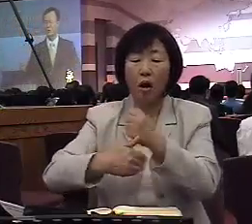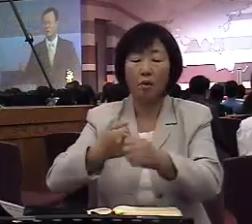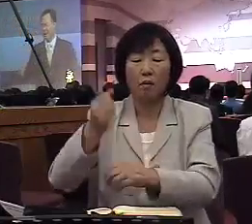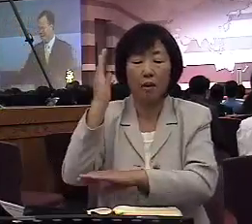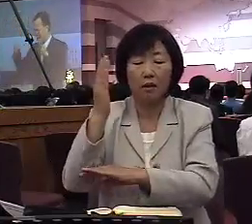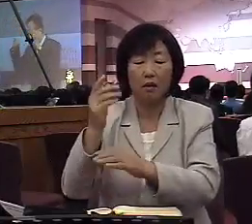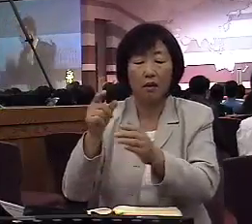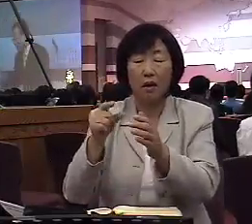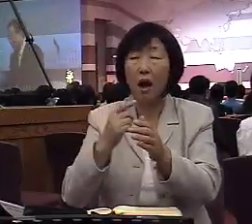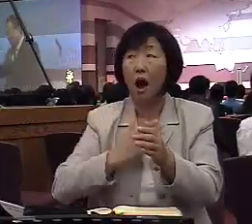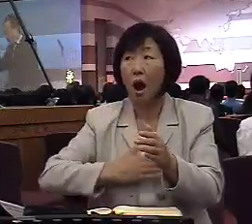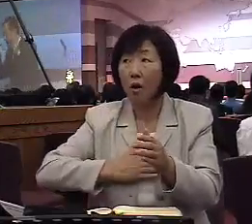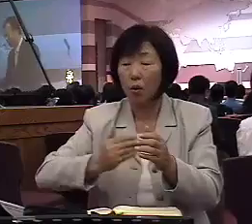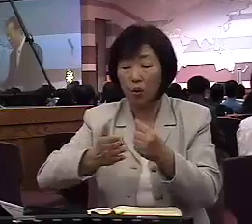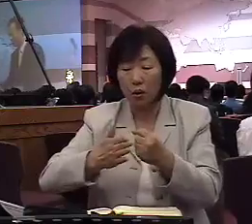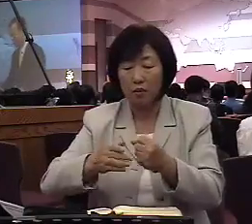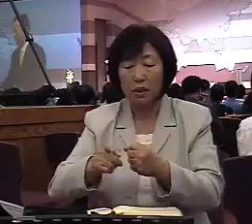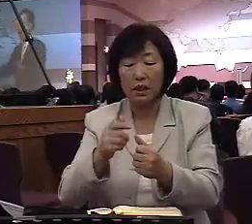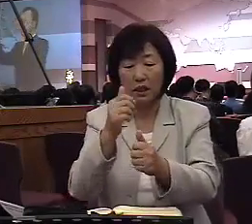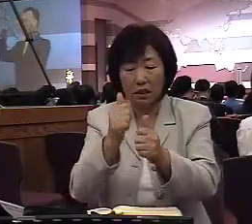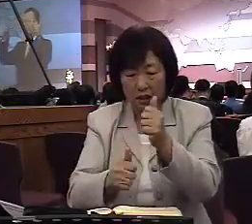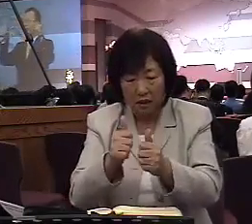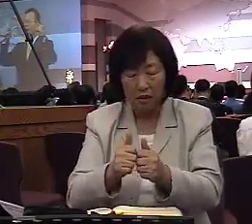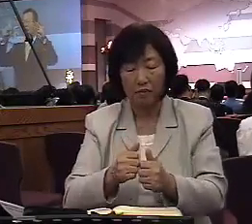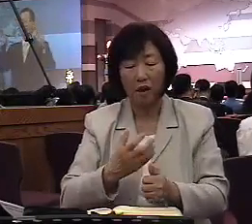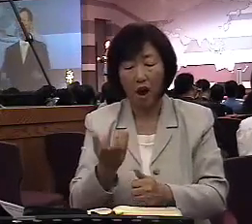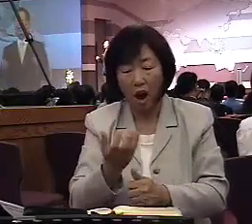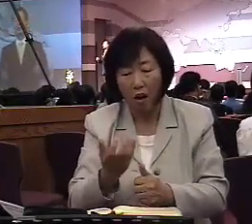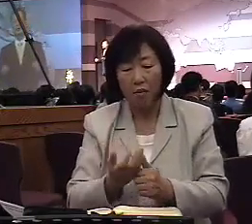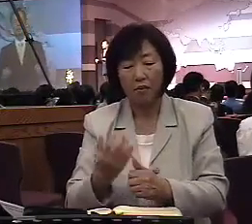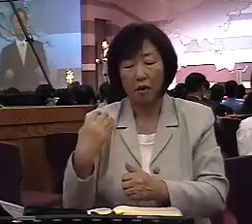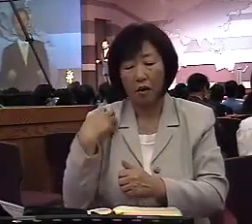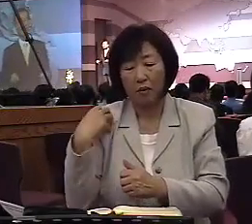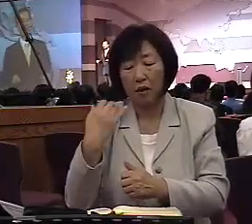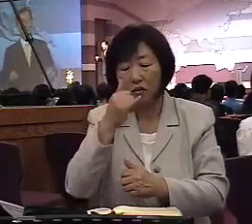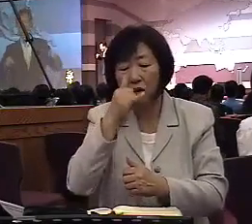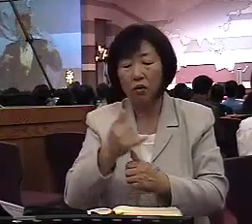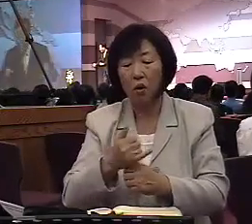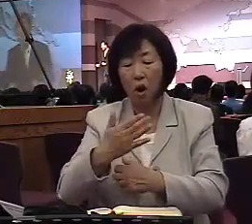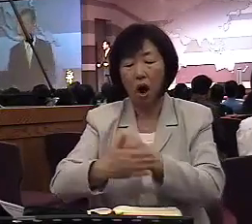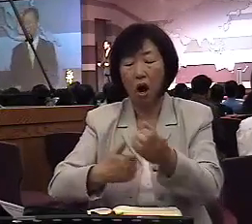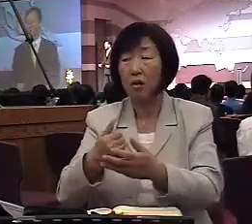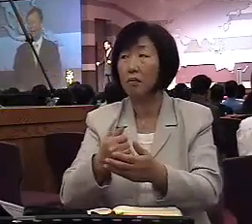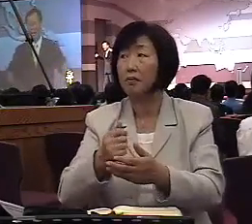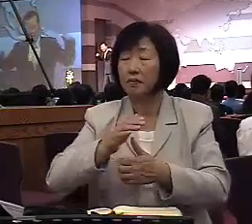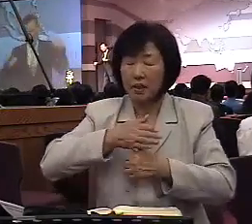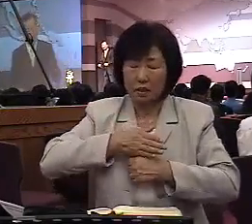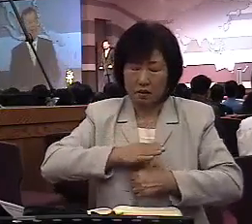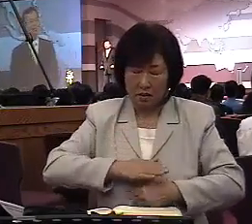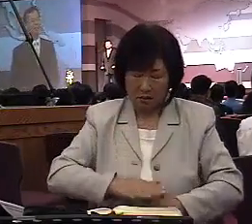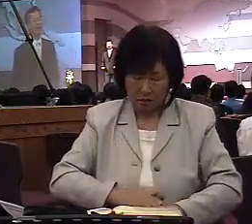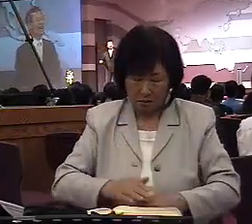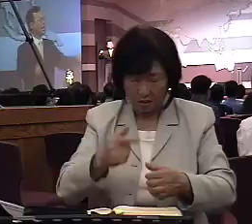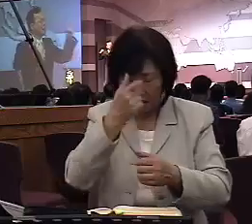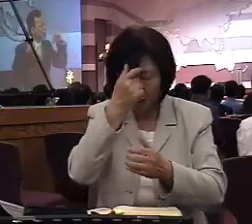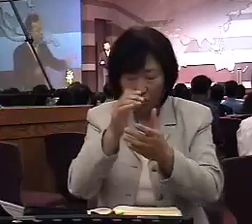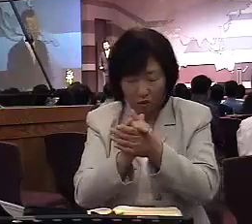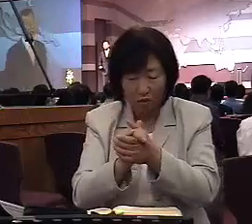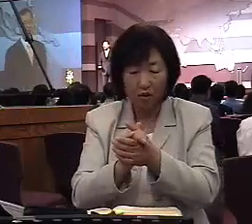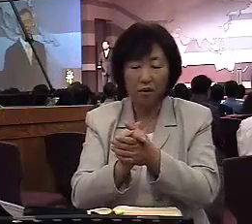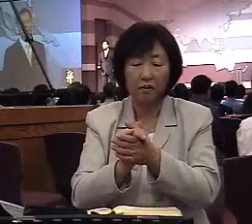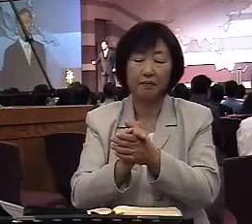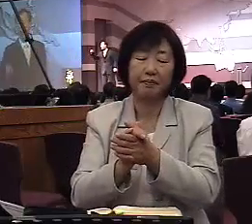때문에 믿습니다. 이 시험, 이 아픔도 내가 감당할 수 있다는 것을 믿고 하나님, 내가 인내하겠습니다. 기도하겠습니다.